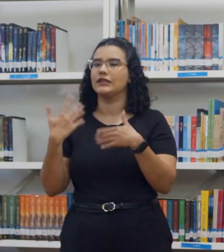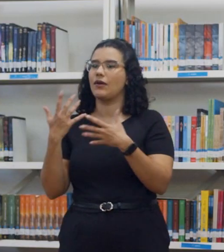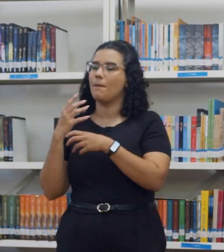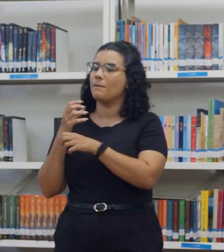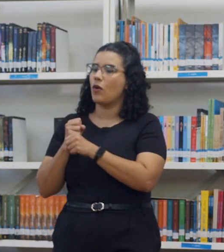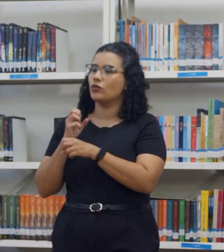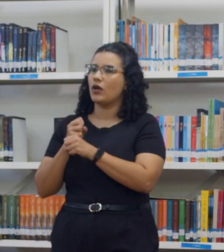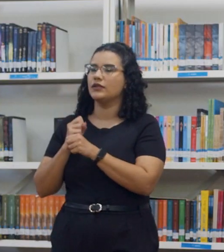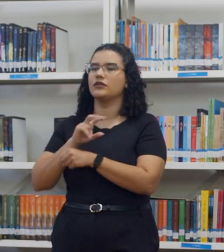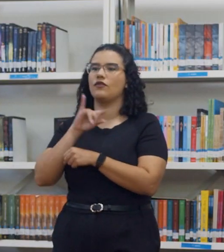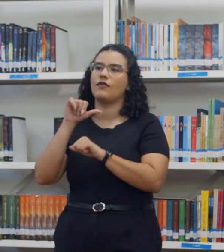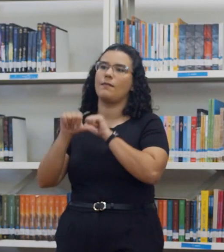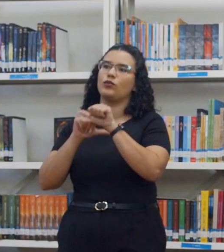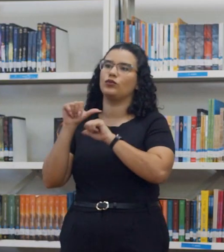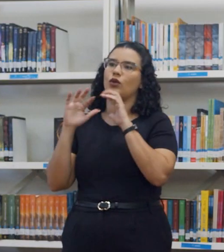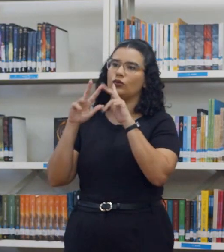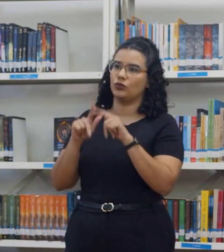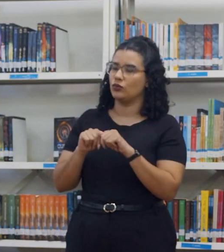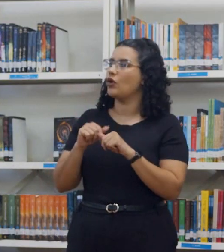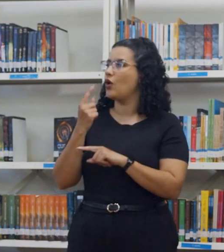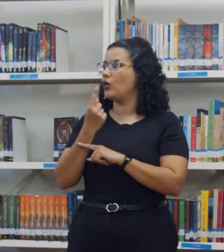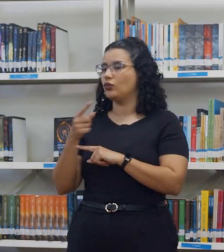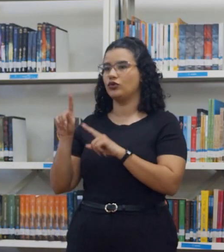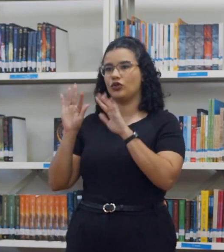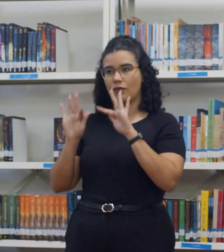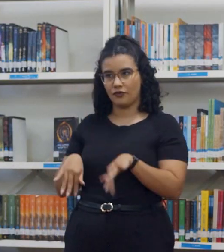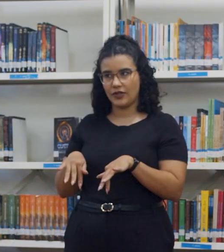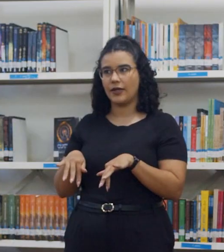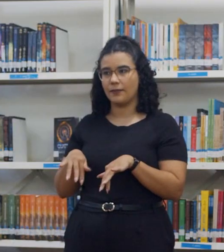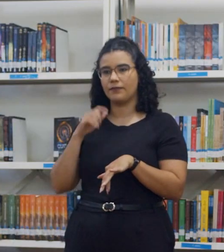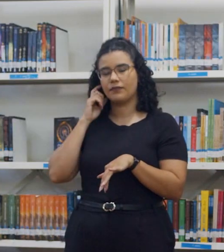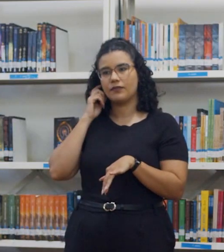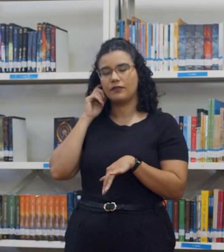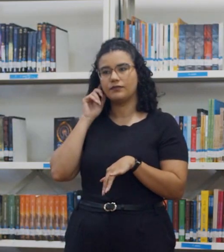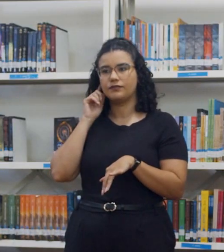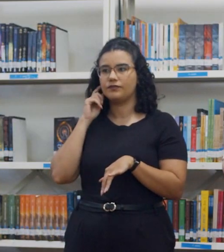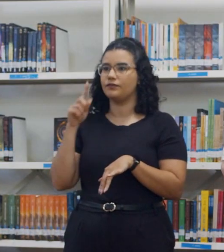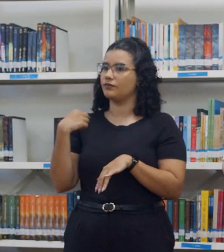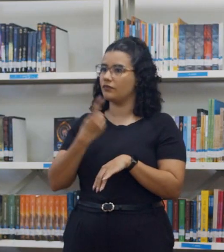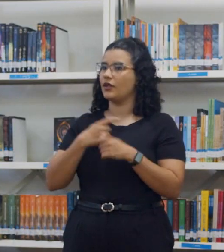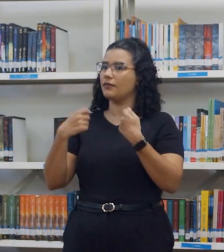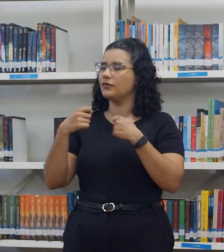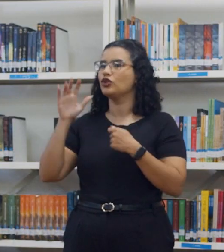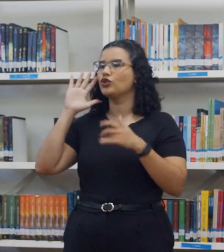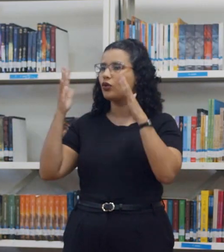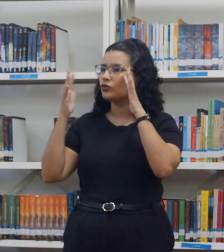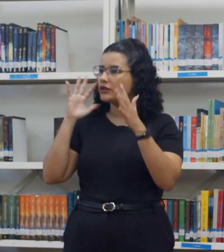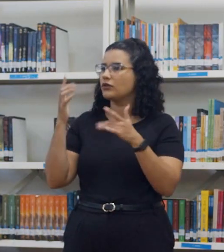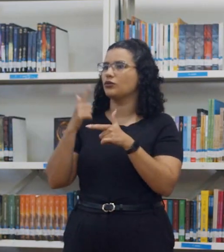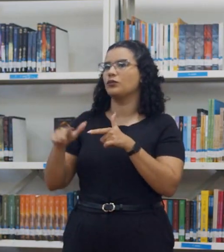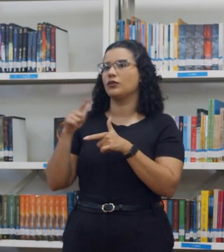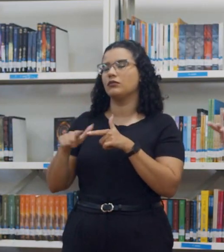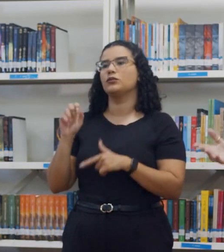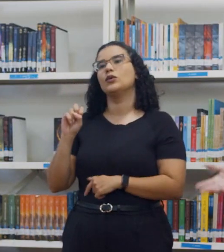pontuação vai mudar tudo. E na finalização, que é a conclusão, a gente tem que ter a solução do problema